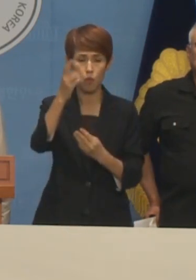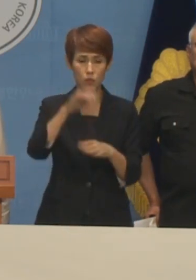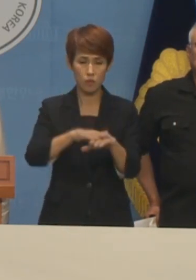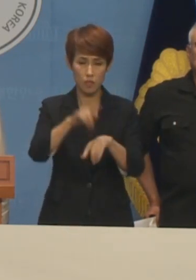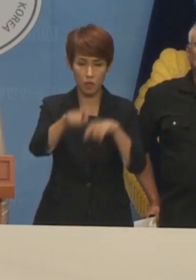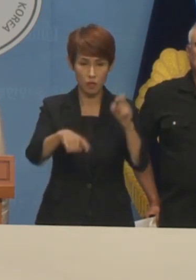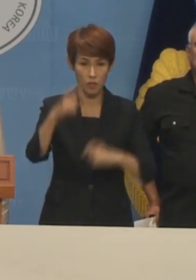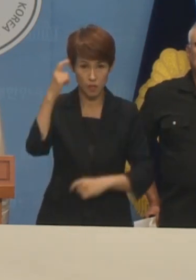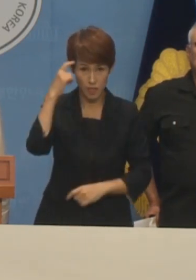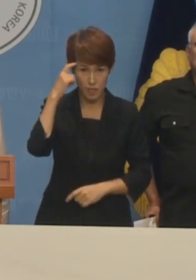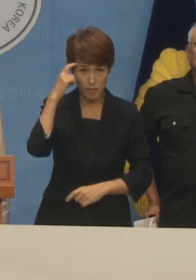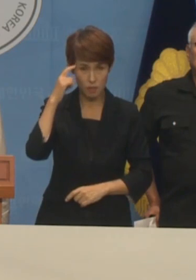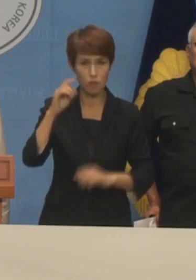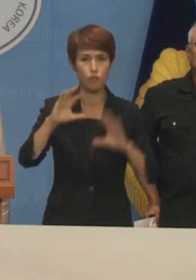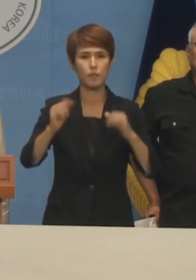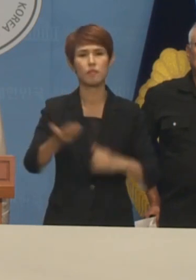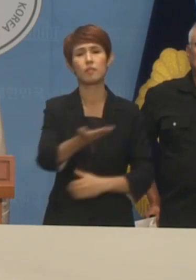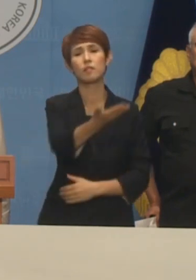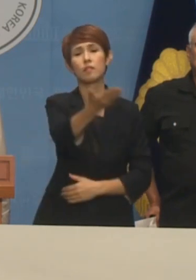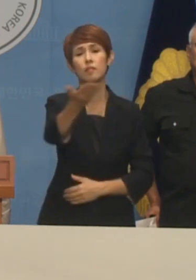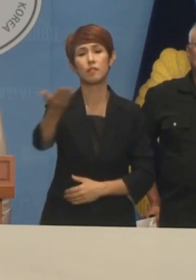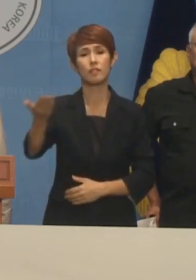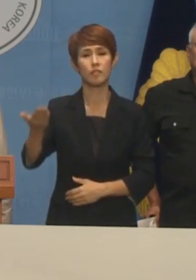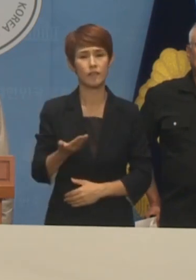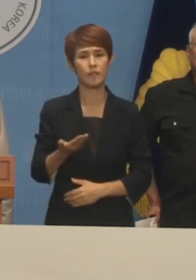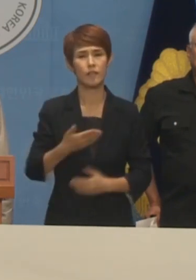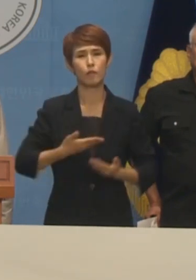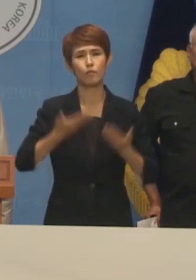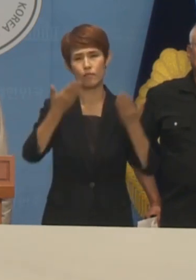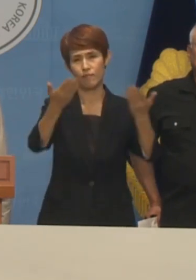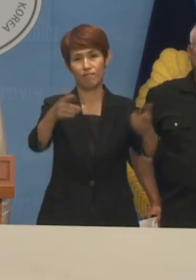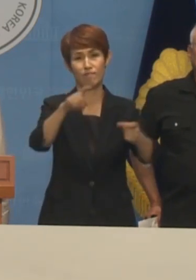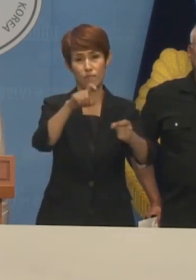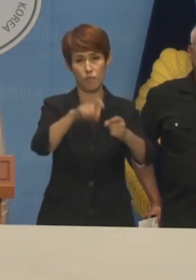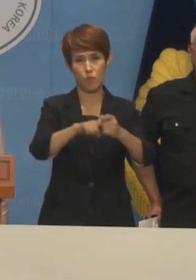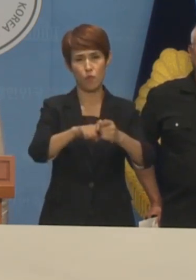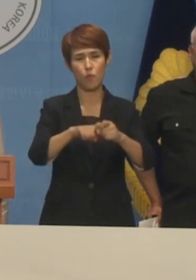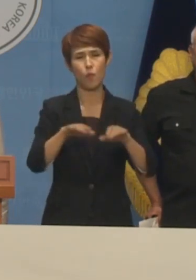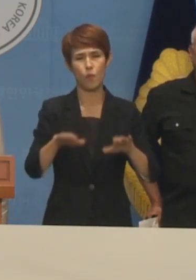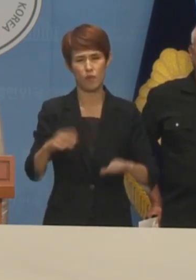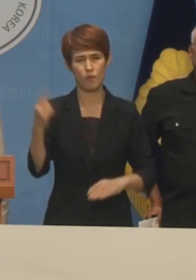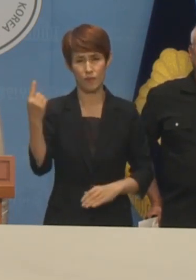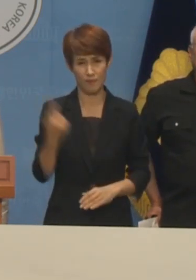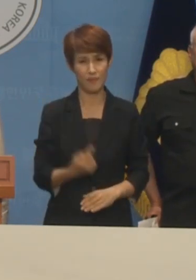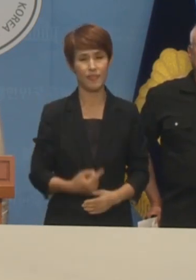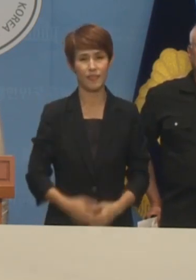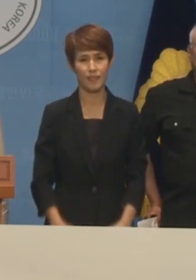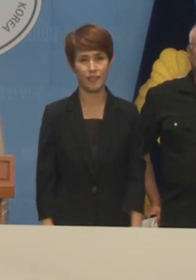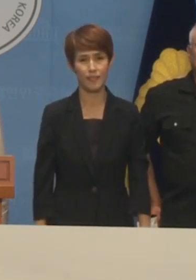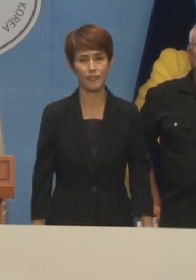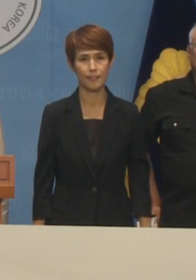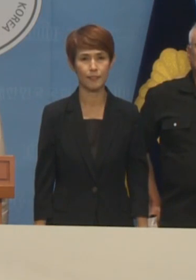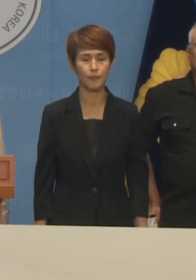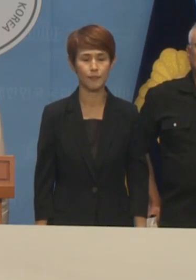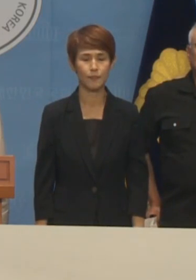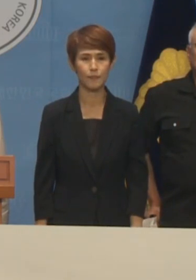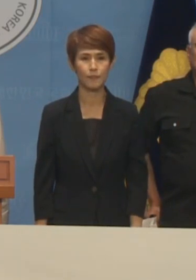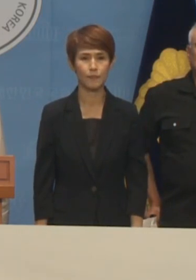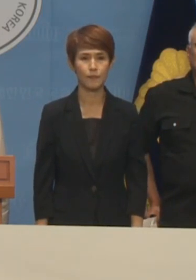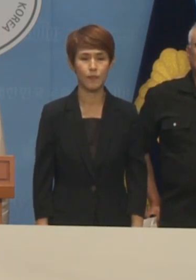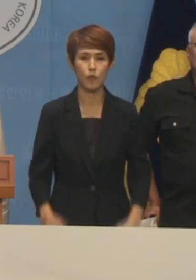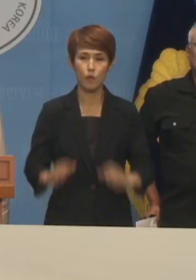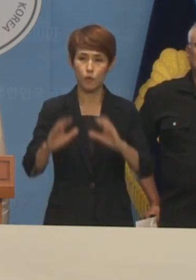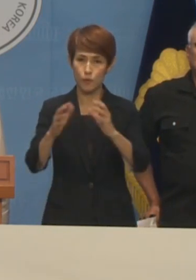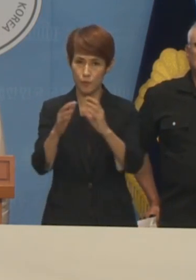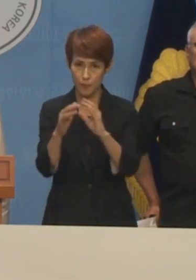국민에게도 이렇게 내외신 기자회견 여러분께 이걸 알려서 일반 우리가 국민,